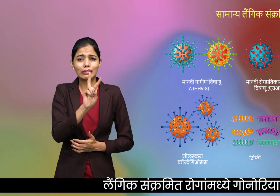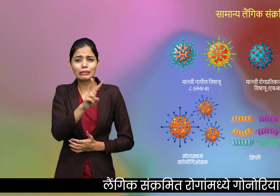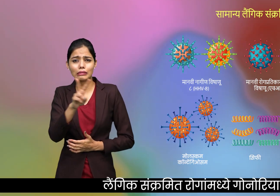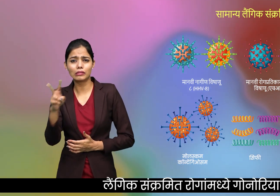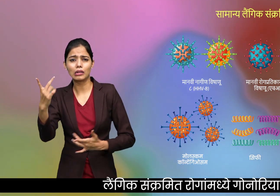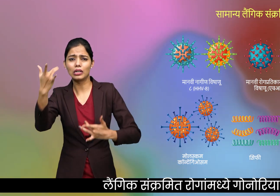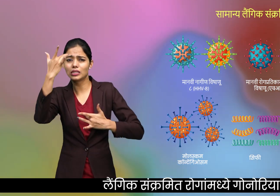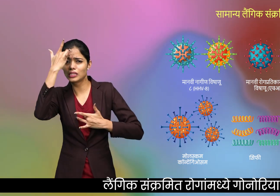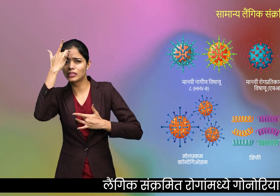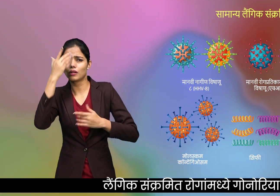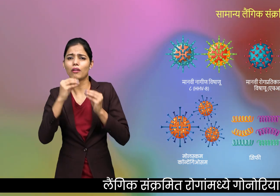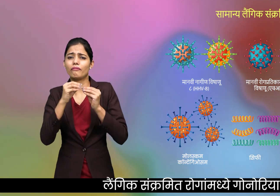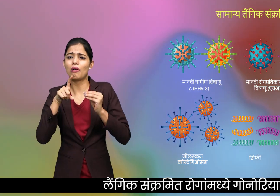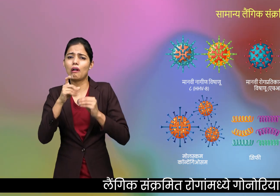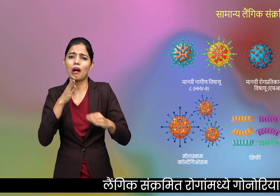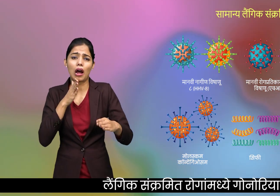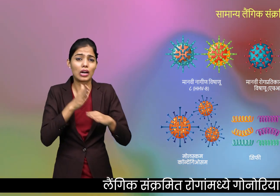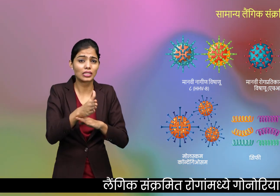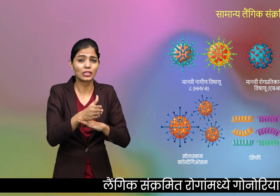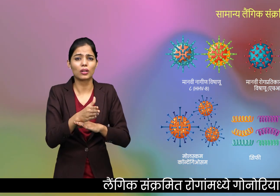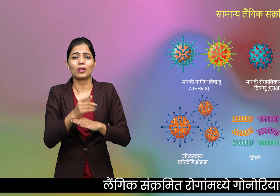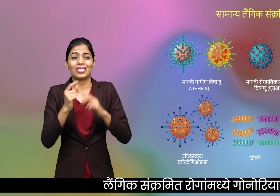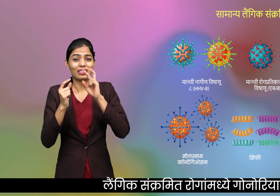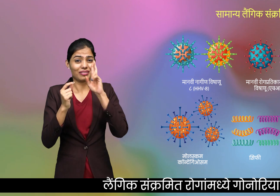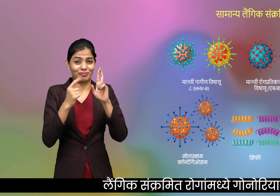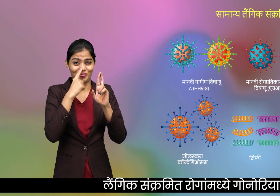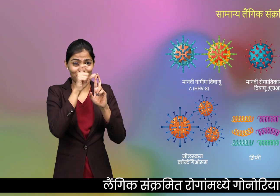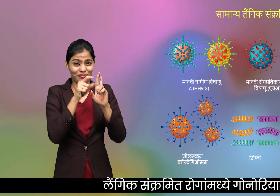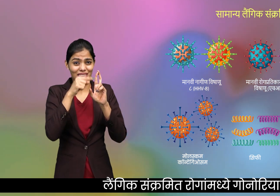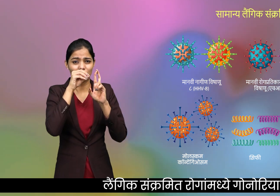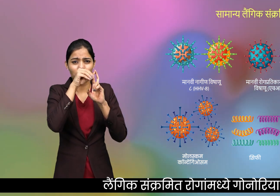लैंगिक संक्रमित रोगांमध्ये गोनोरिया आणि